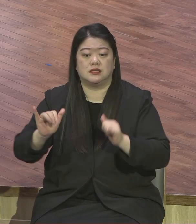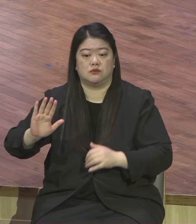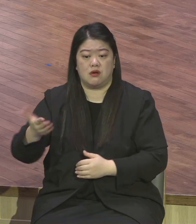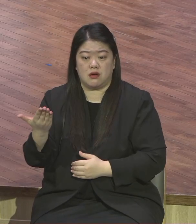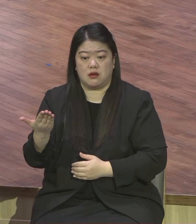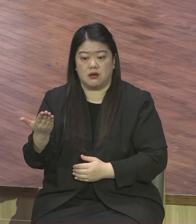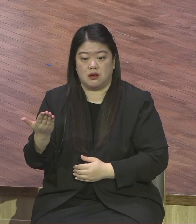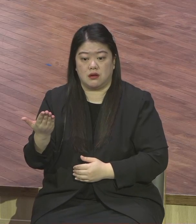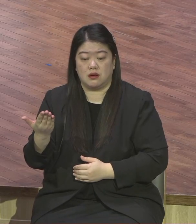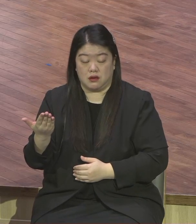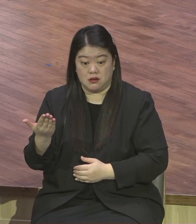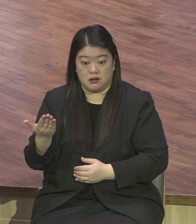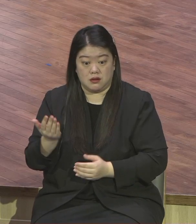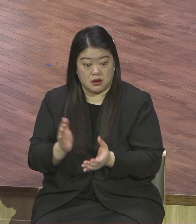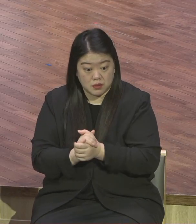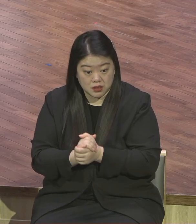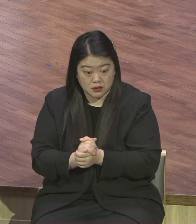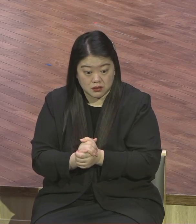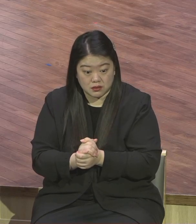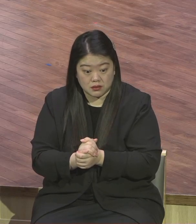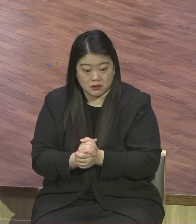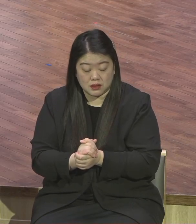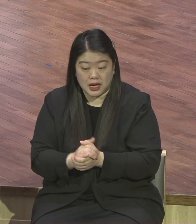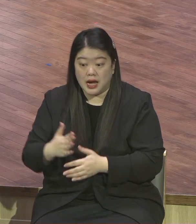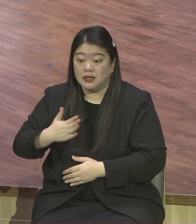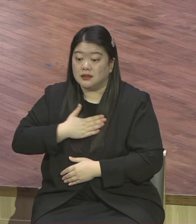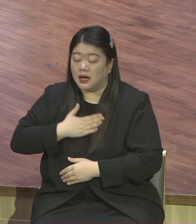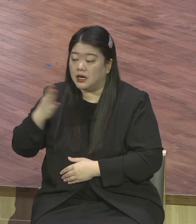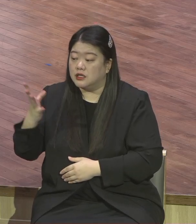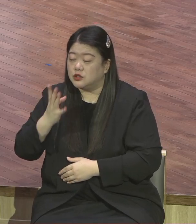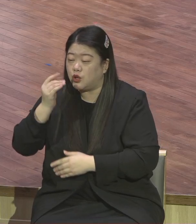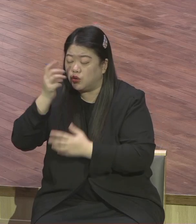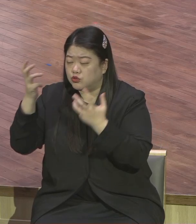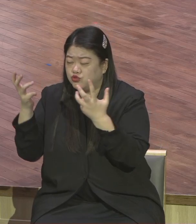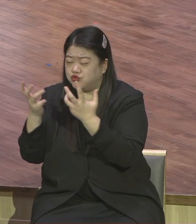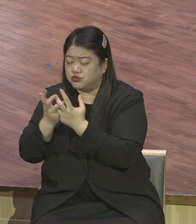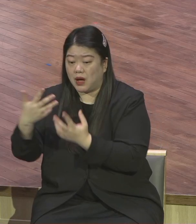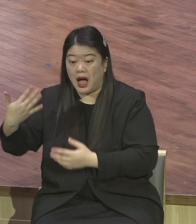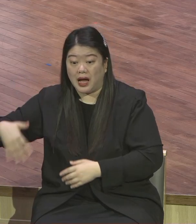못해. 증인도 못해요. 무슨 전도를 합니까? 무슨 기도를 합니까?